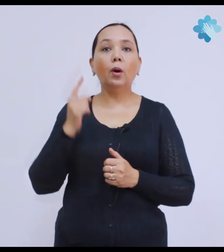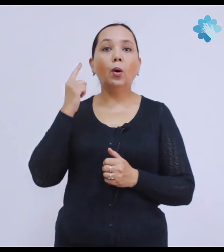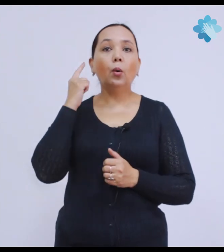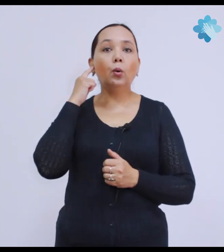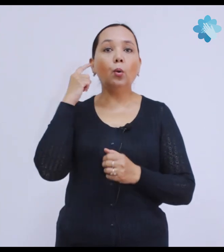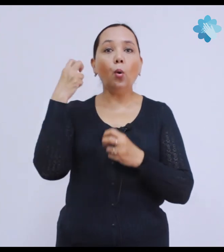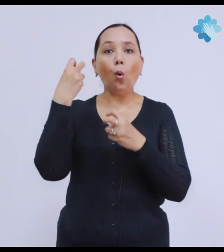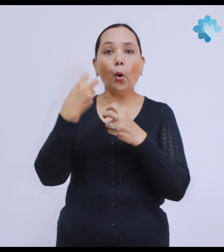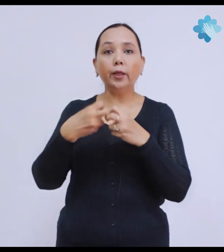глухой